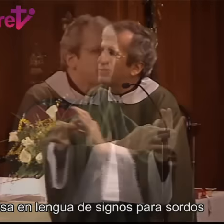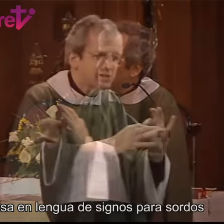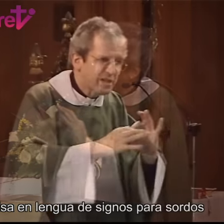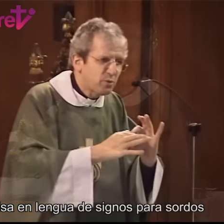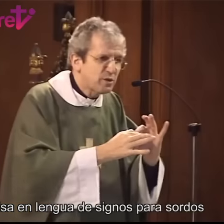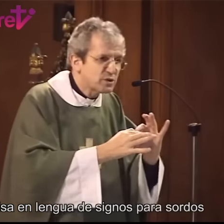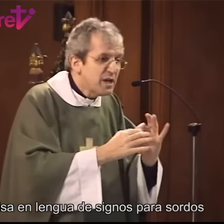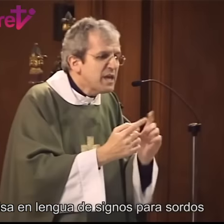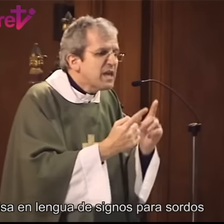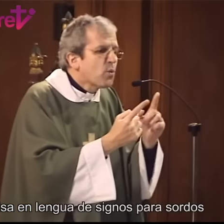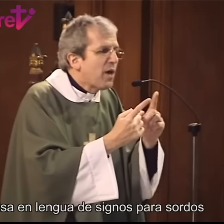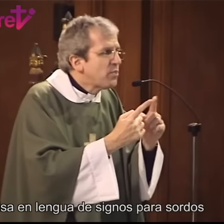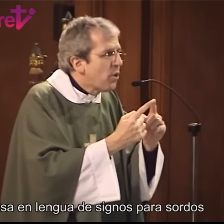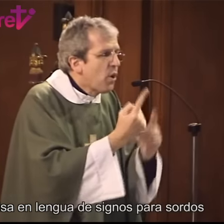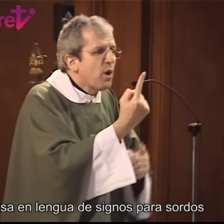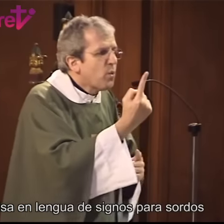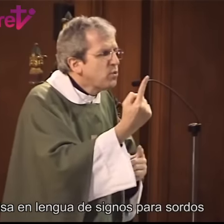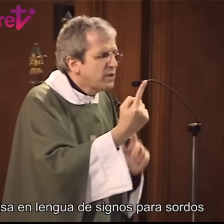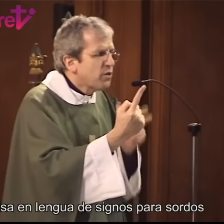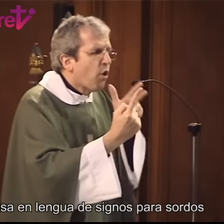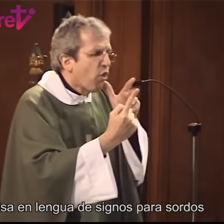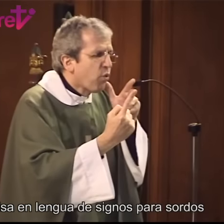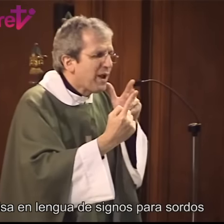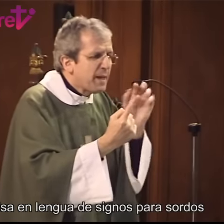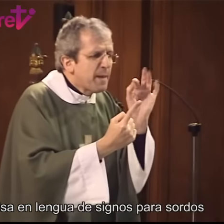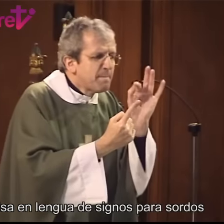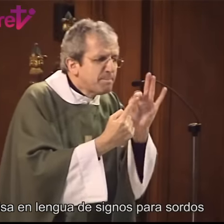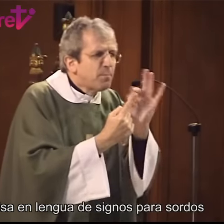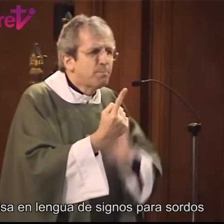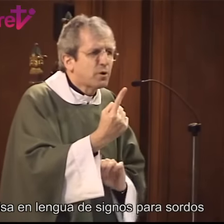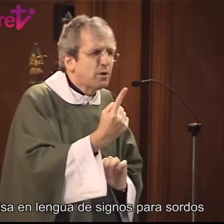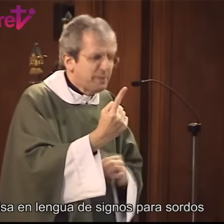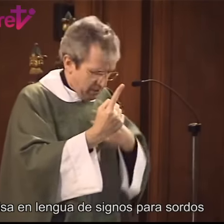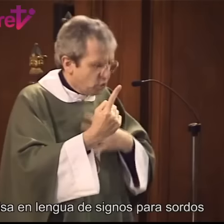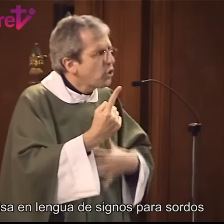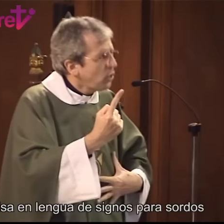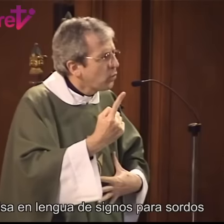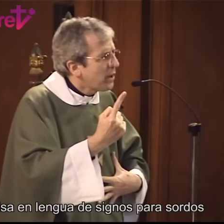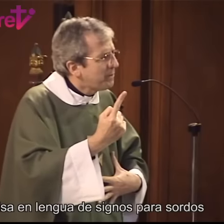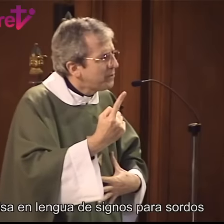estar unidos. Y cuando un dedo duele, porque lo pide, todo el cuerpo